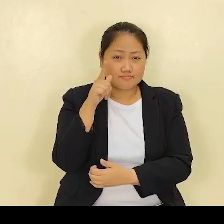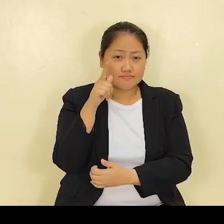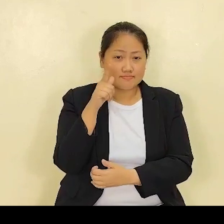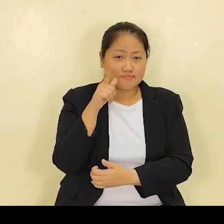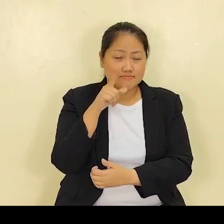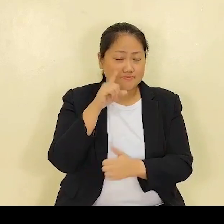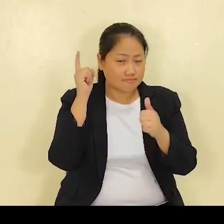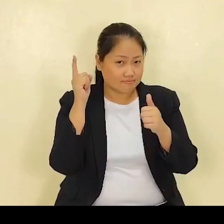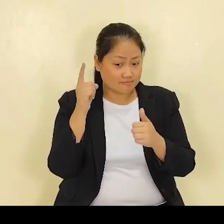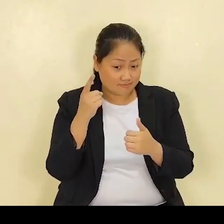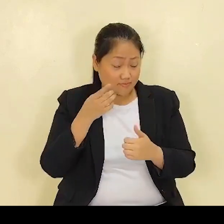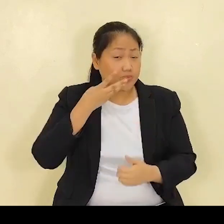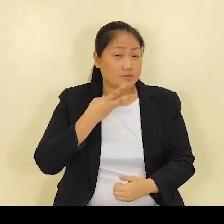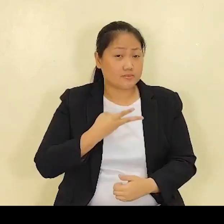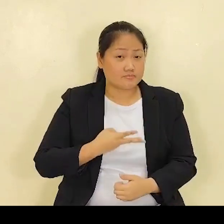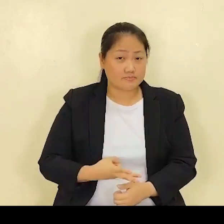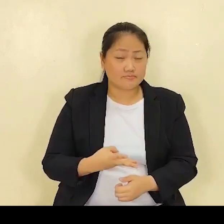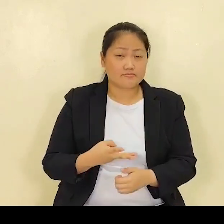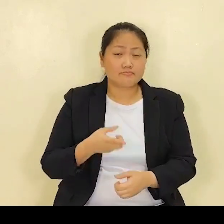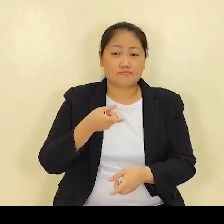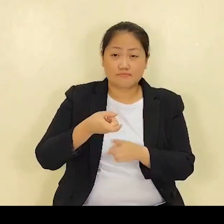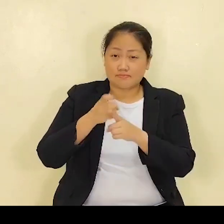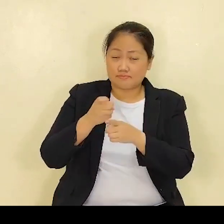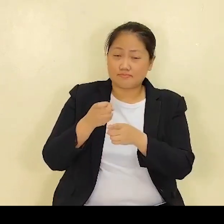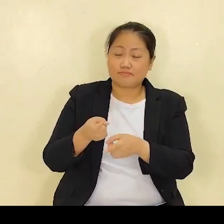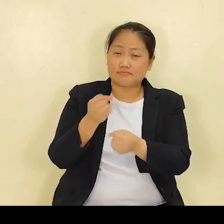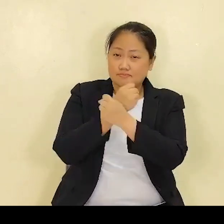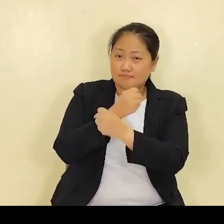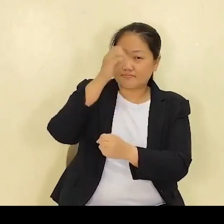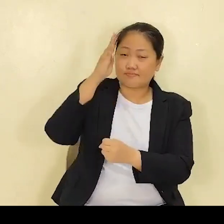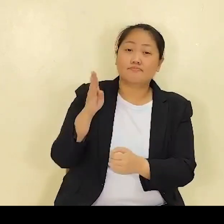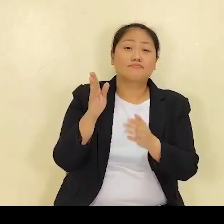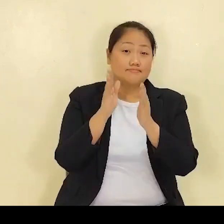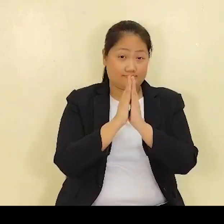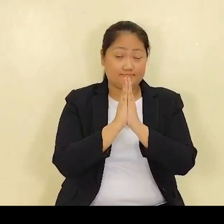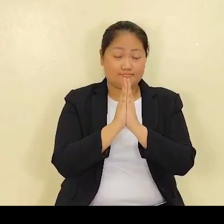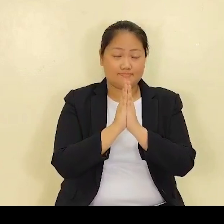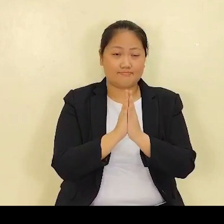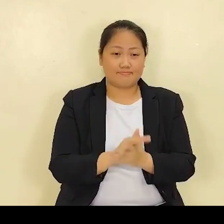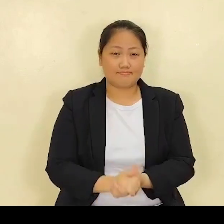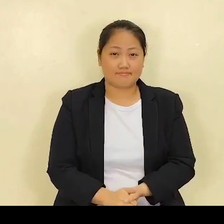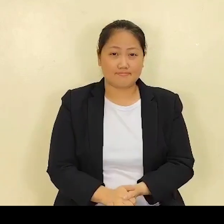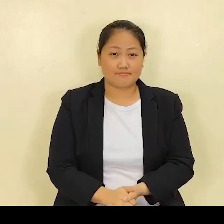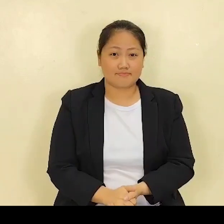Kwaresma, isa ito sa hilingin natin sa mapagmahal nating Diyos. Manalangin